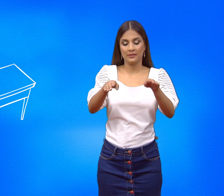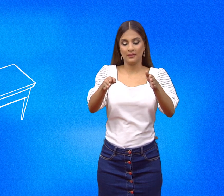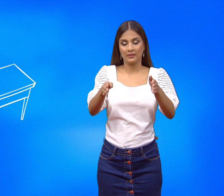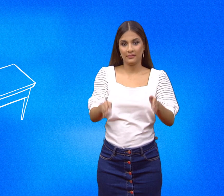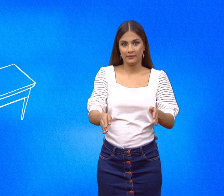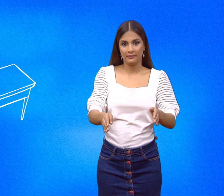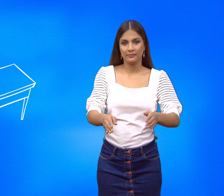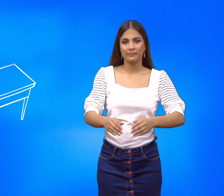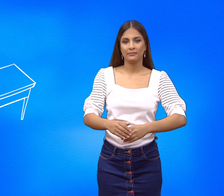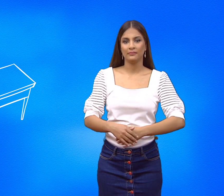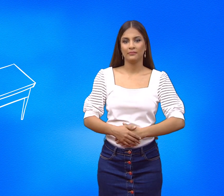meza